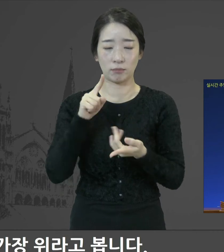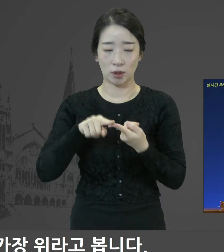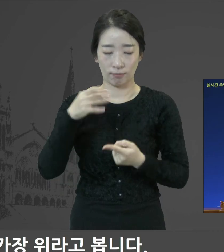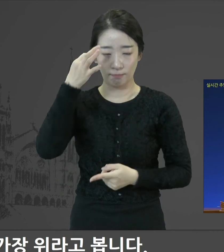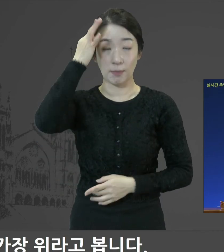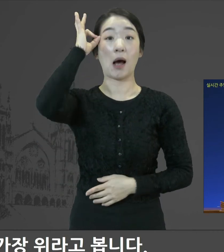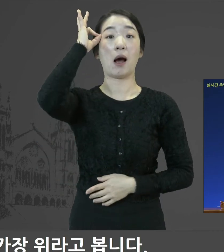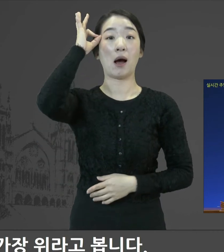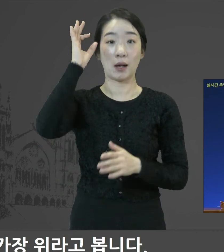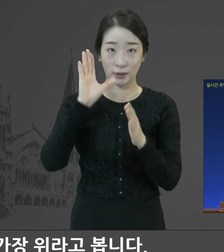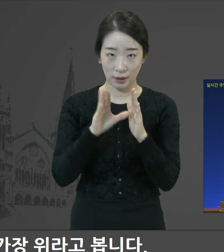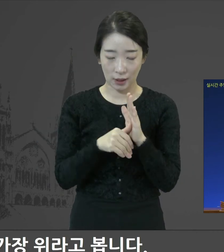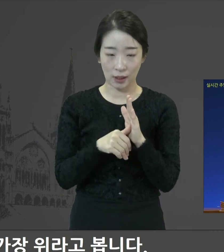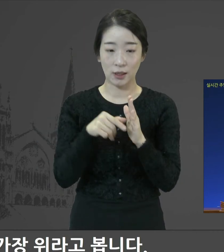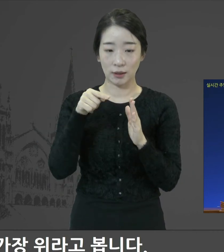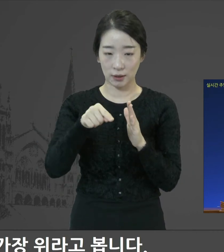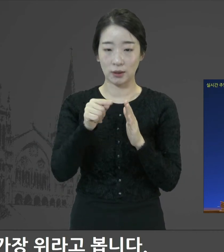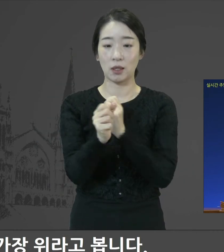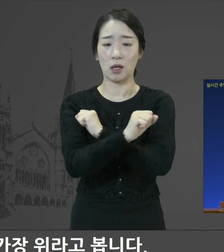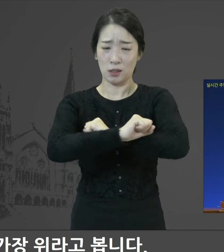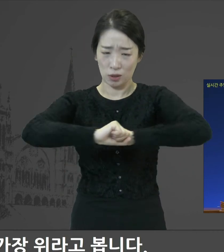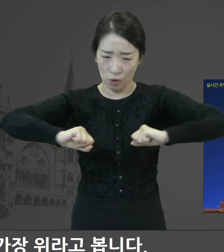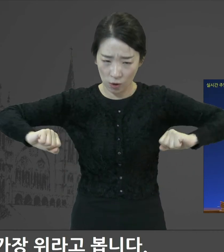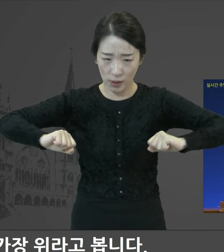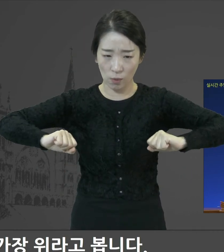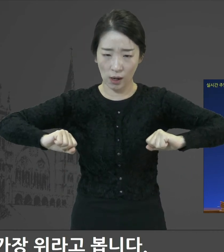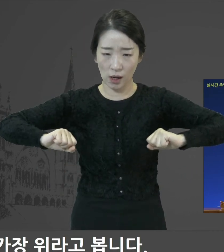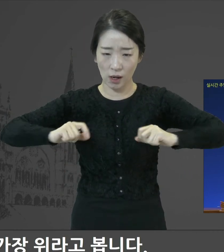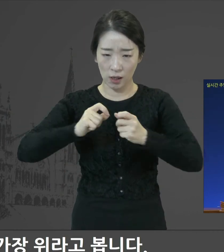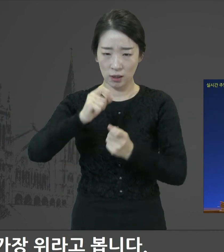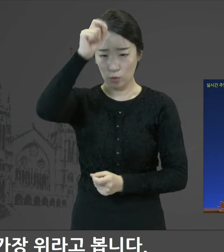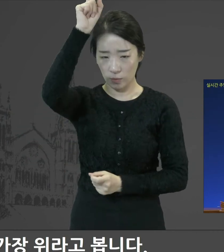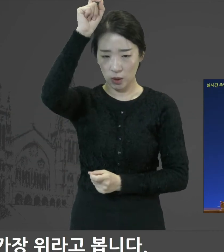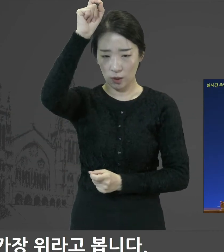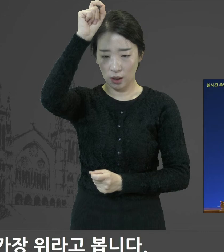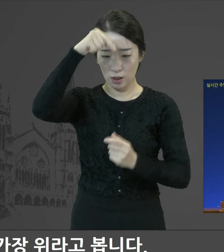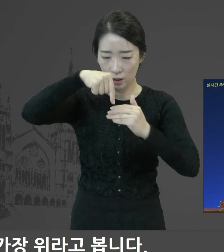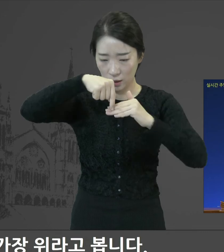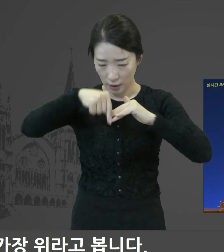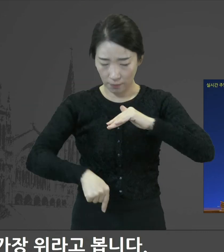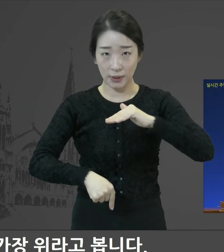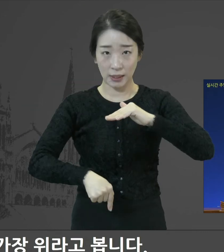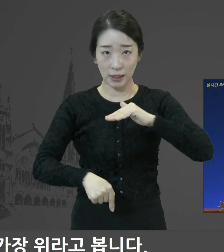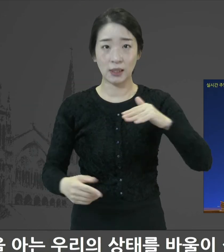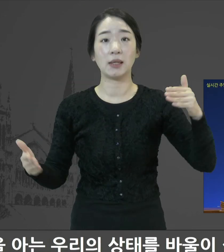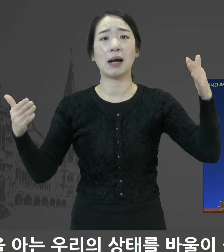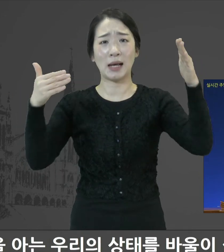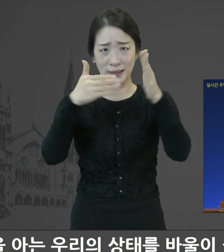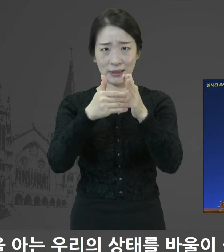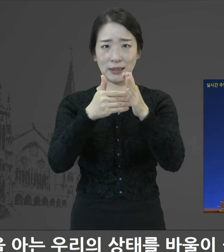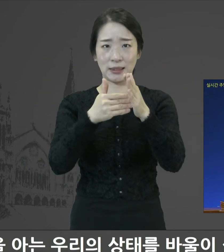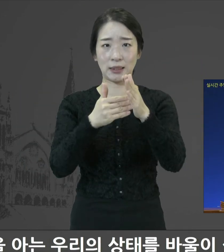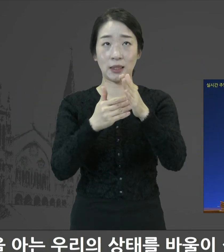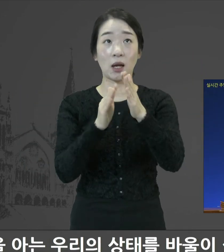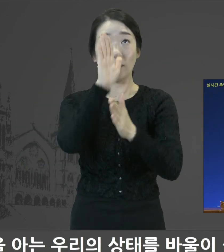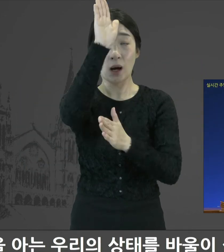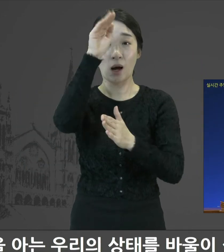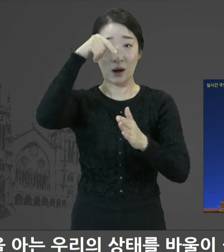그 너비와 길이와 높이와 깊이까지 깨달아. 이 사방이에요,